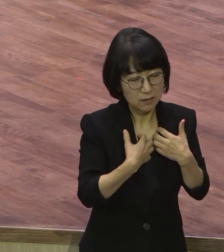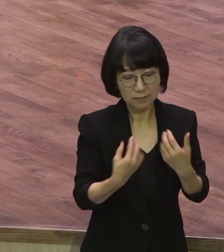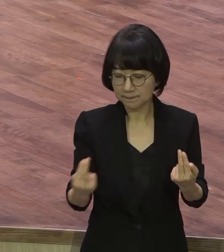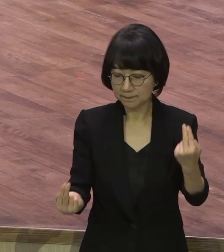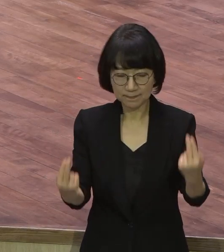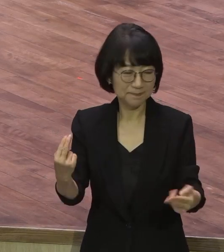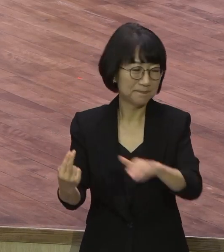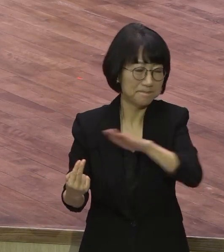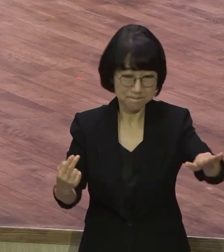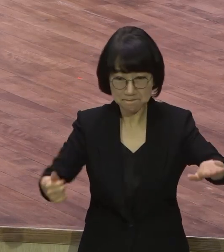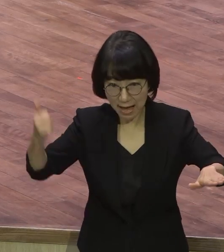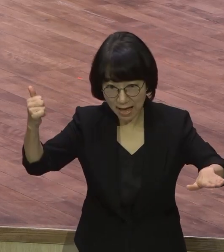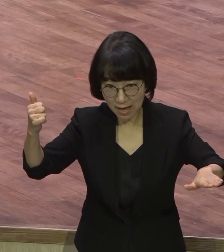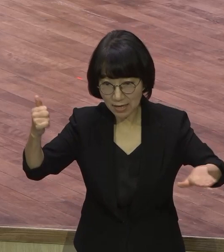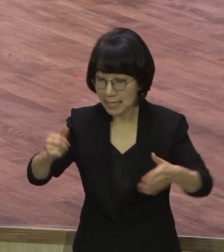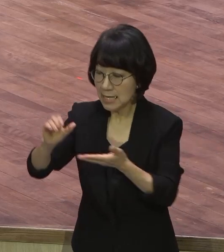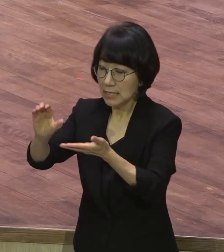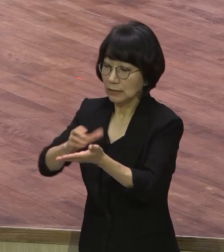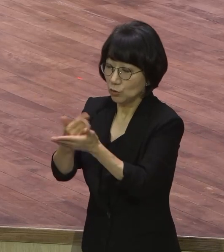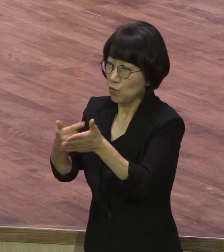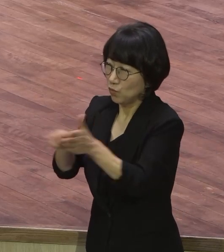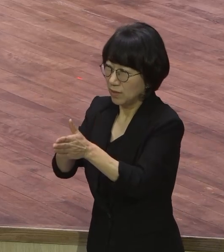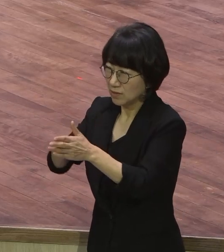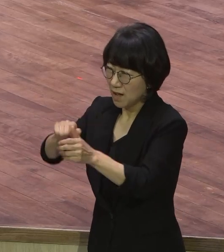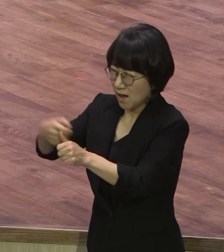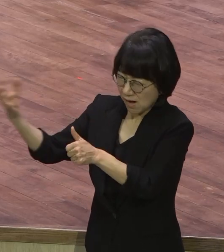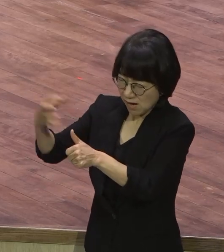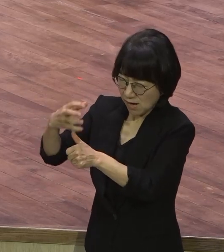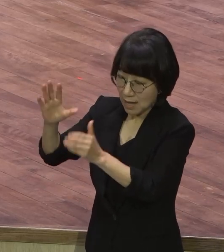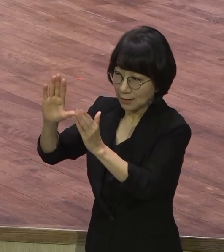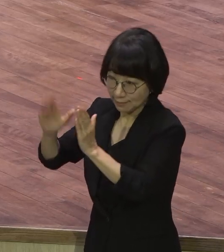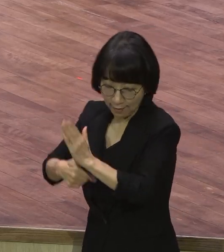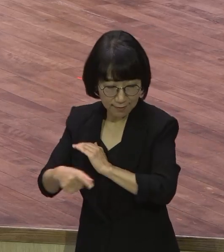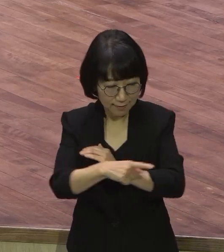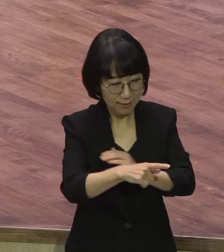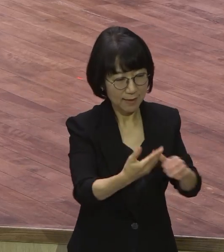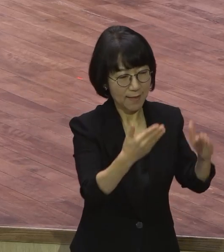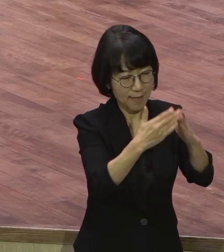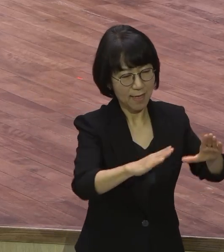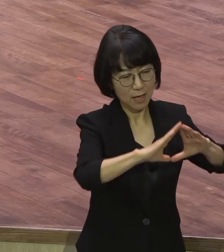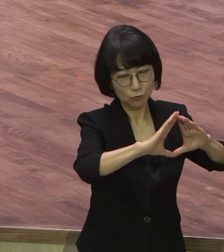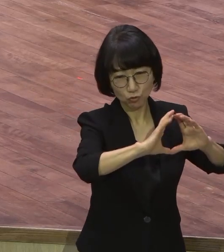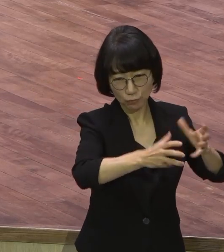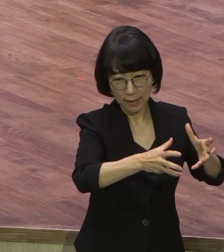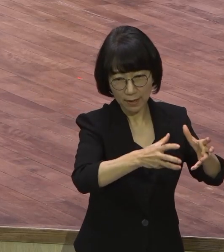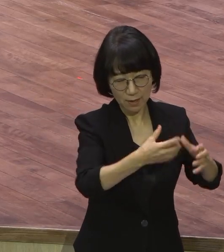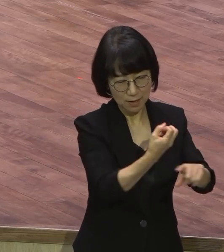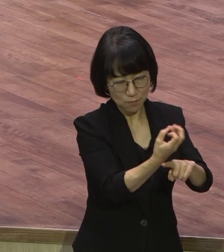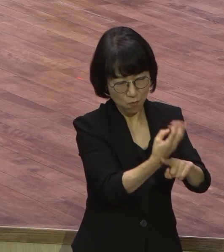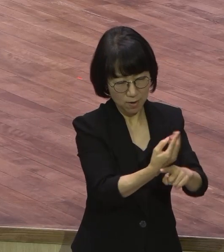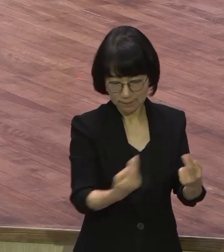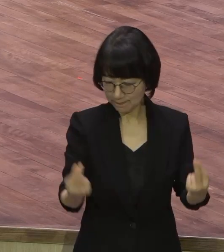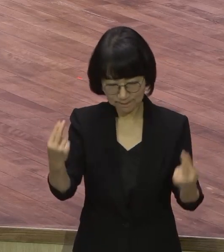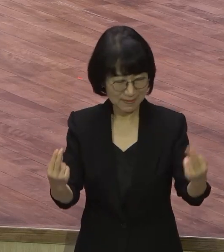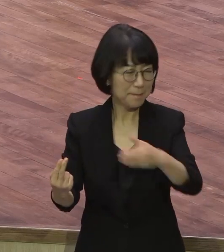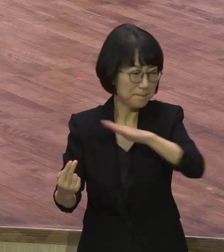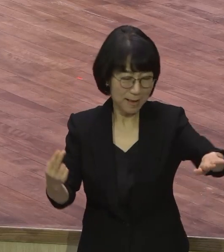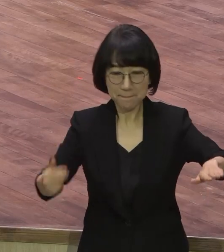받는 수모를 애급의 모든 부하보다 더 큰 재물을 내겠으니 이는 상주신이심을 바라봅니다.